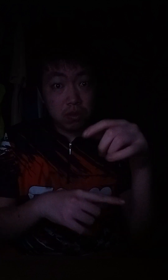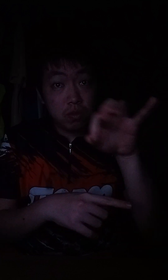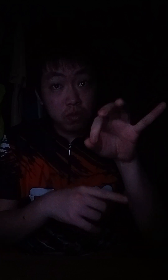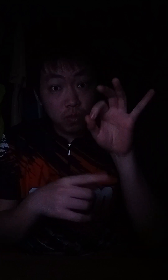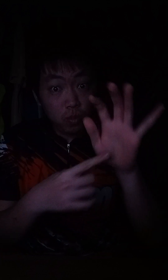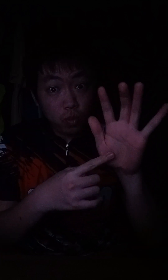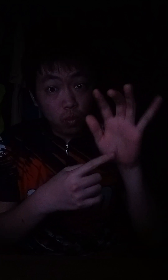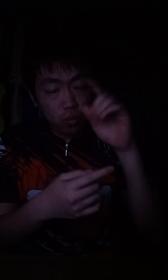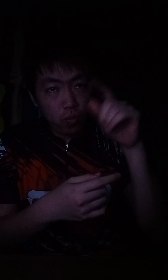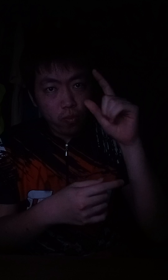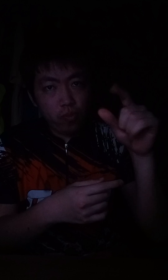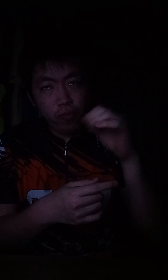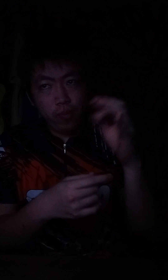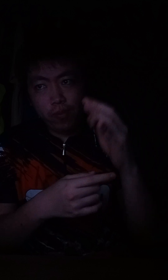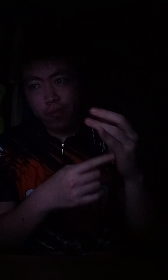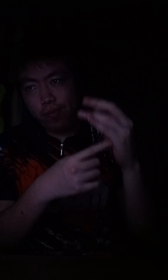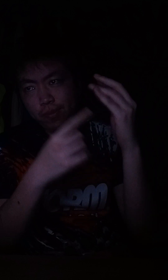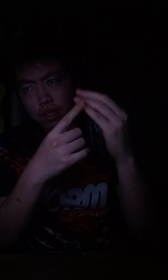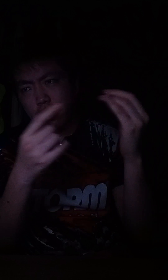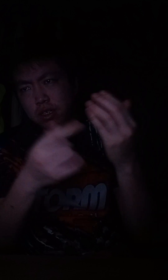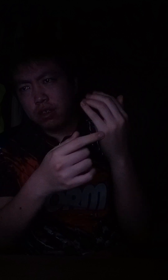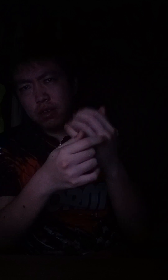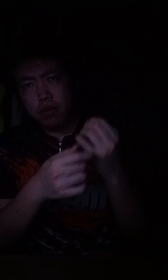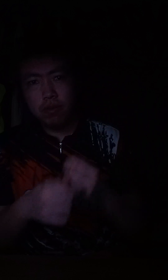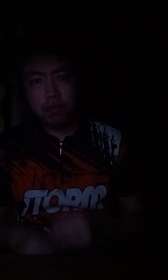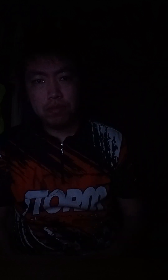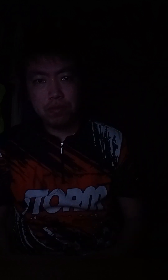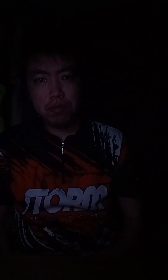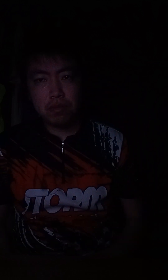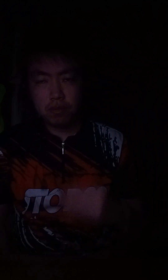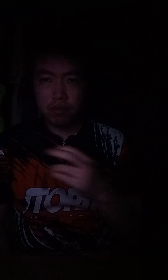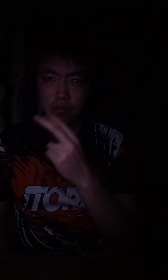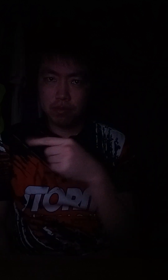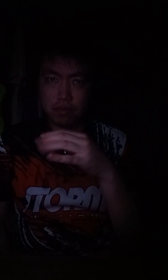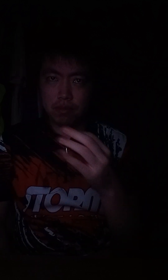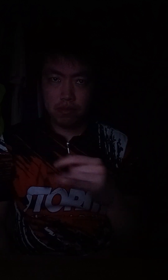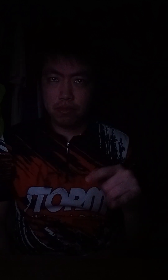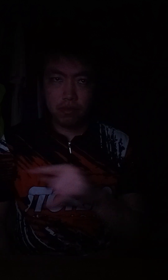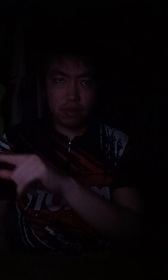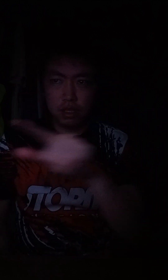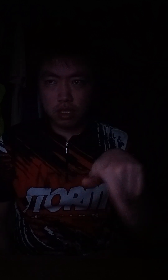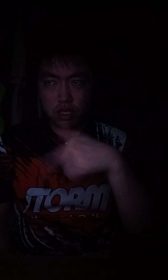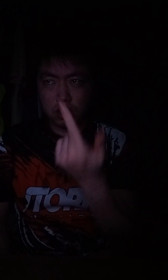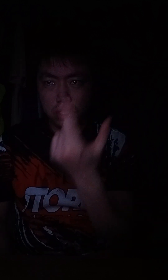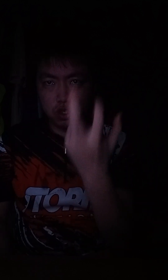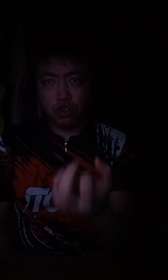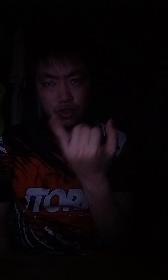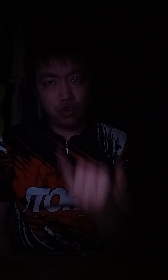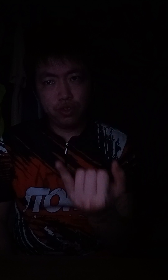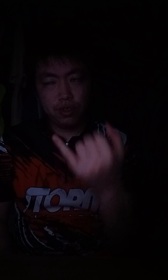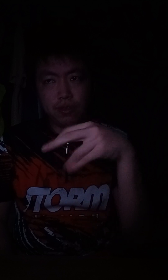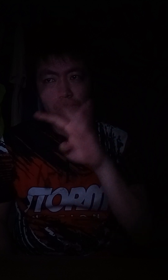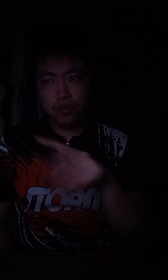이용했고 1년 가까이 들키지 않았습니다. 경찰은 B씨가 촬영한 동영상 60여 개와 사진을